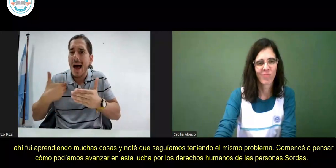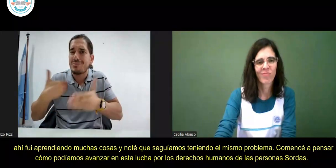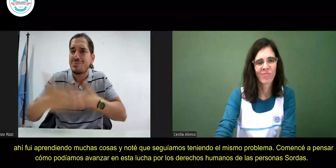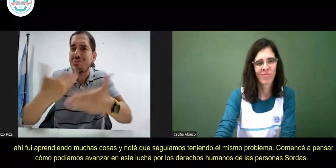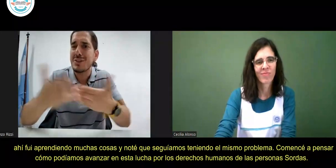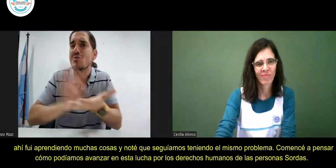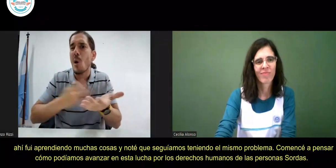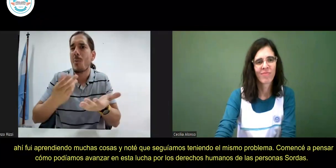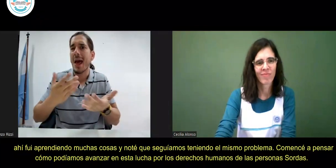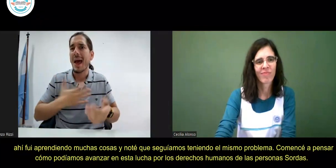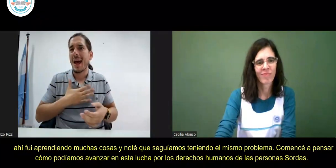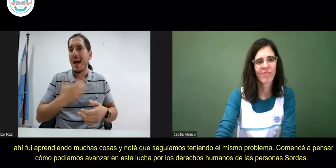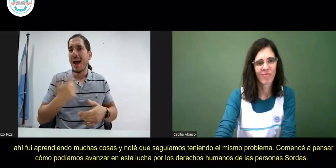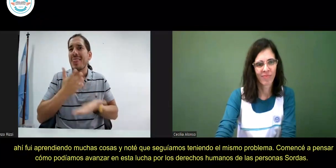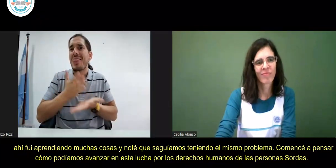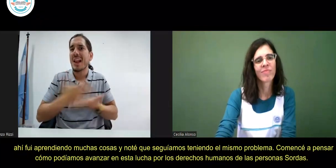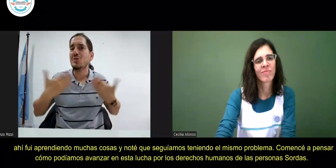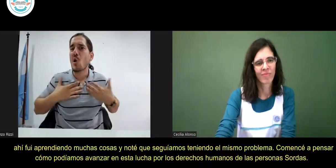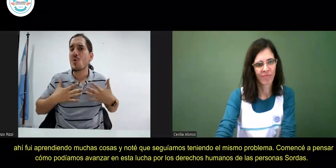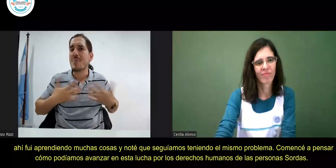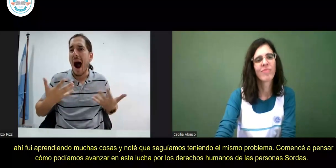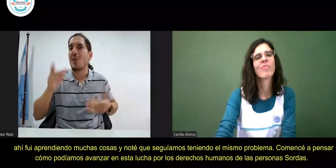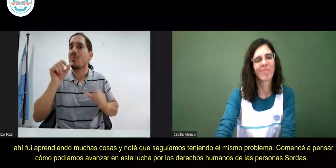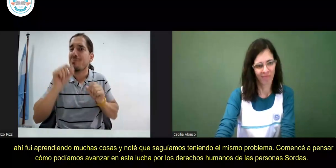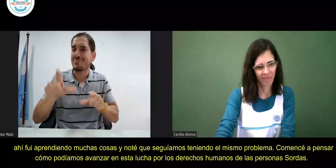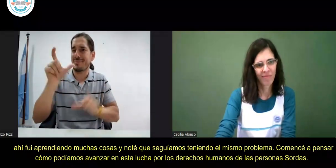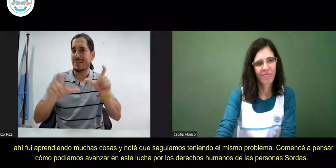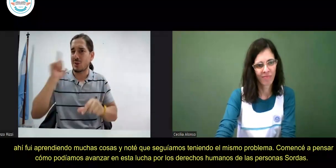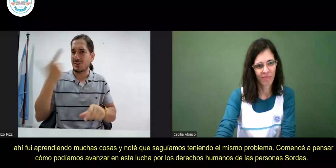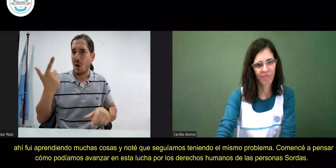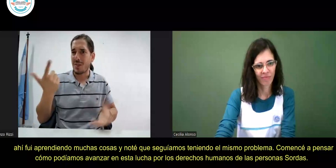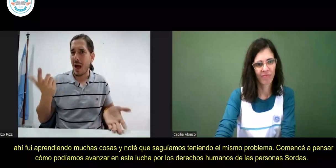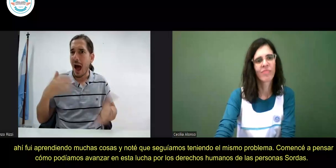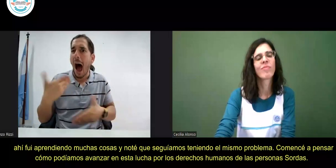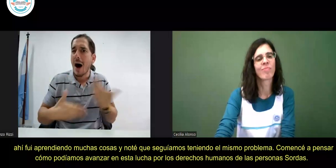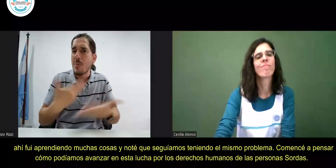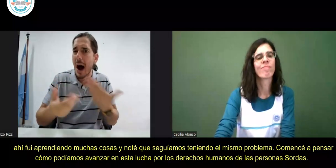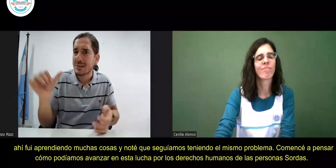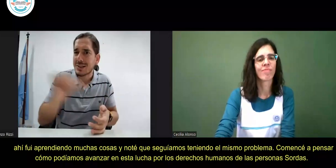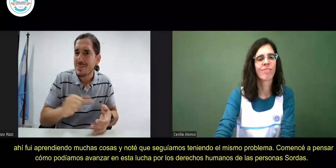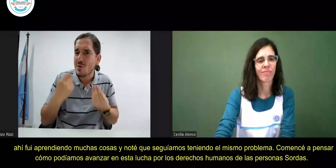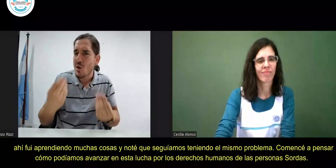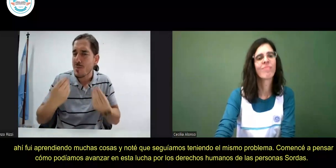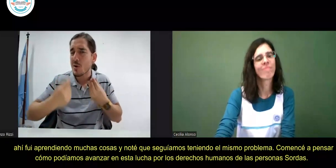cómo podíamos avanzar en esta lucha por los derechos humanos de las personas sordas.